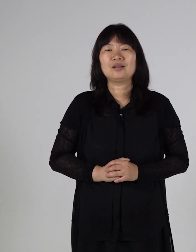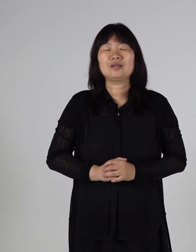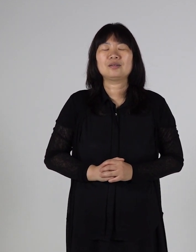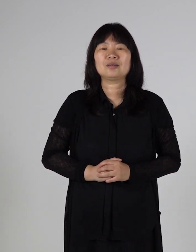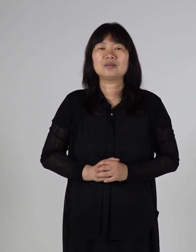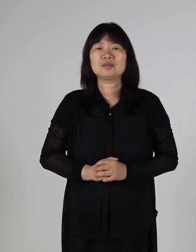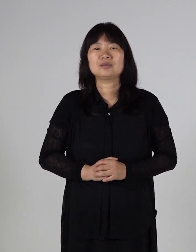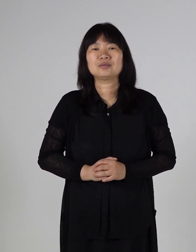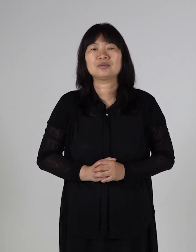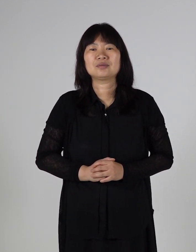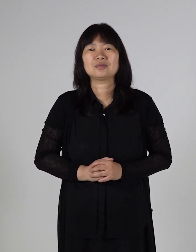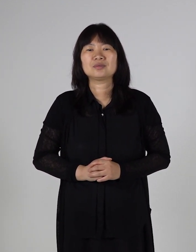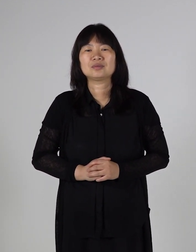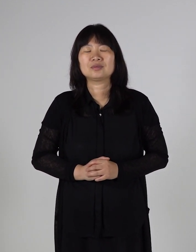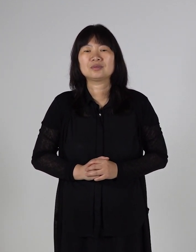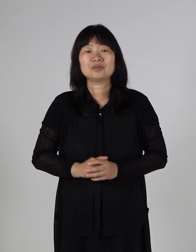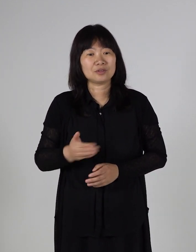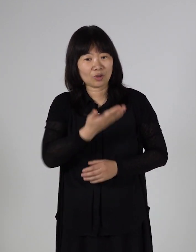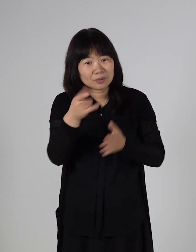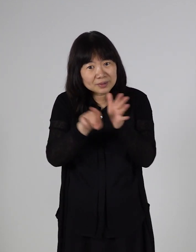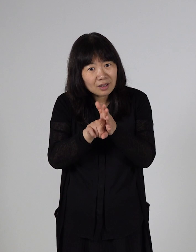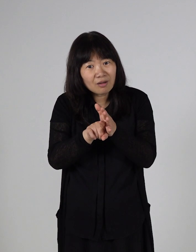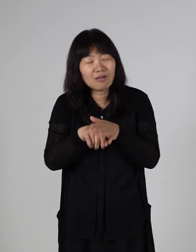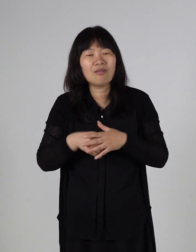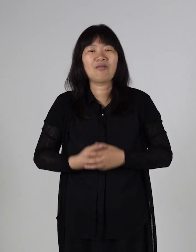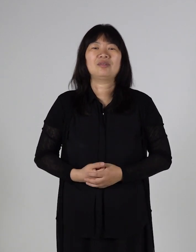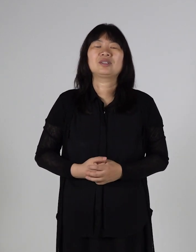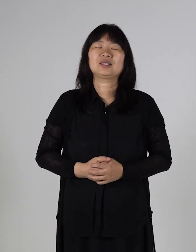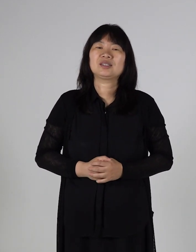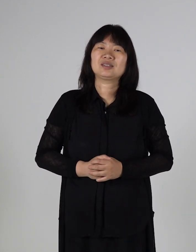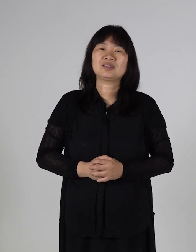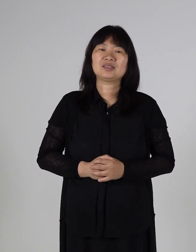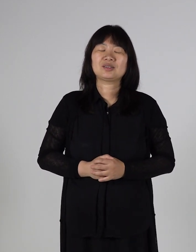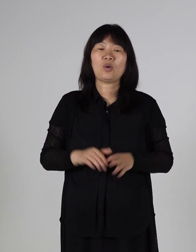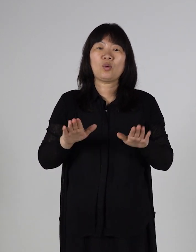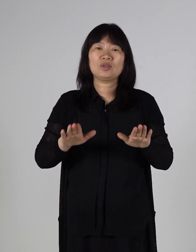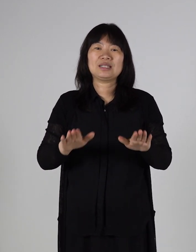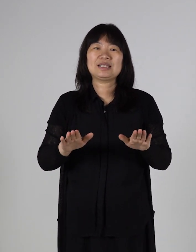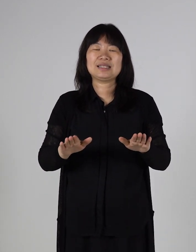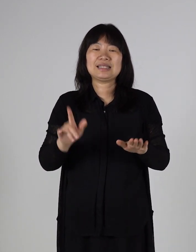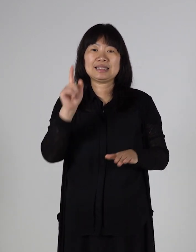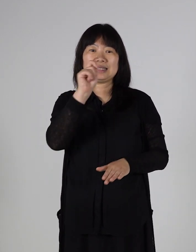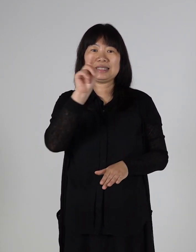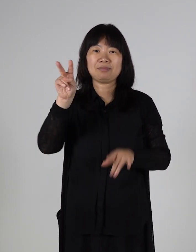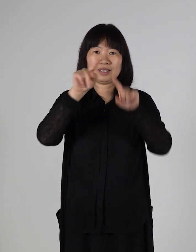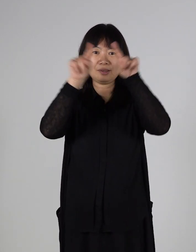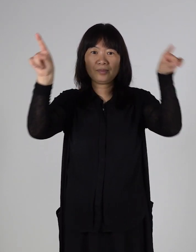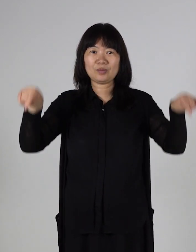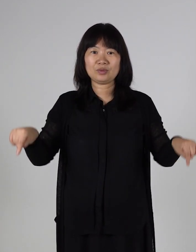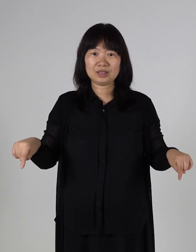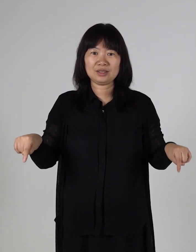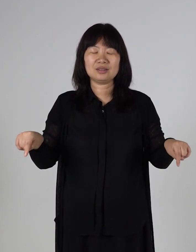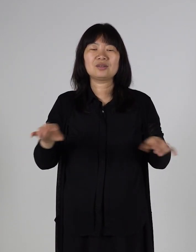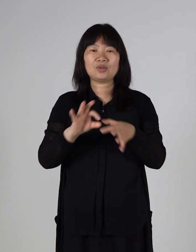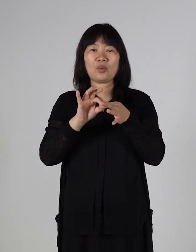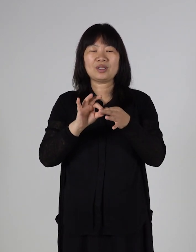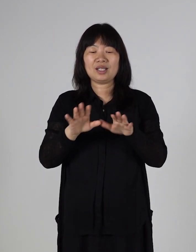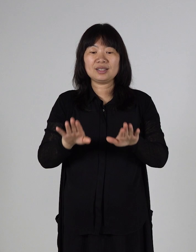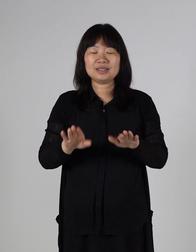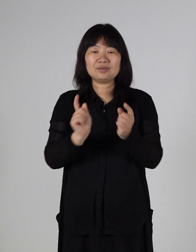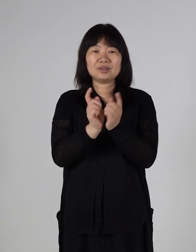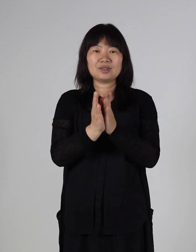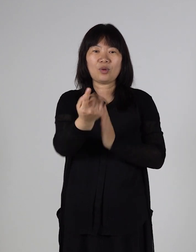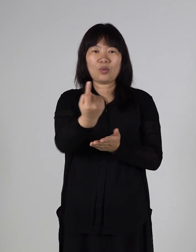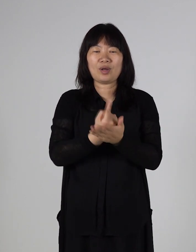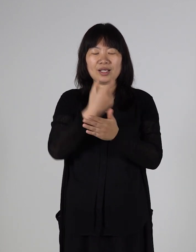아니란 말이죠. 믿습니까? 오늘도 이 모니터로 또 이 현장에서 예배하는